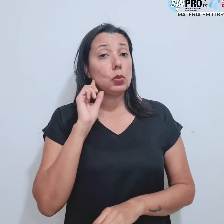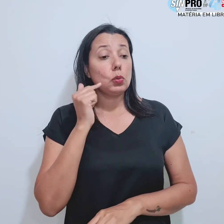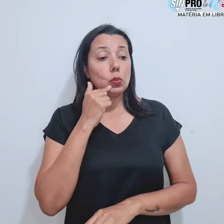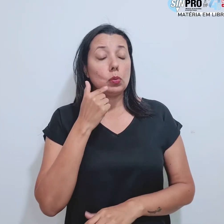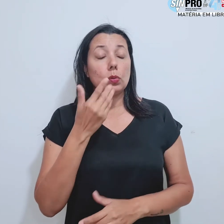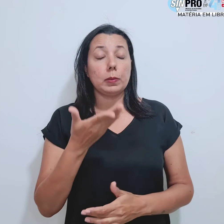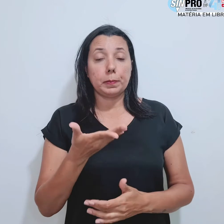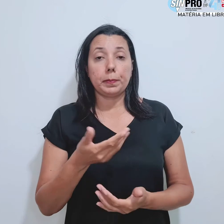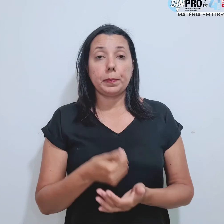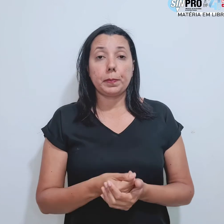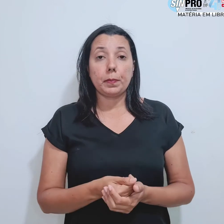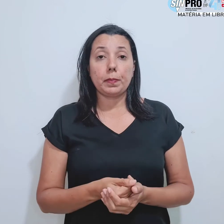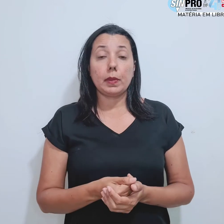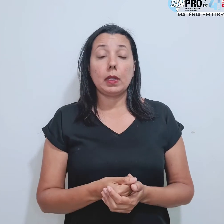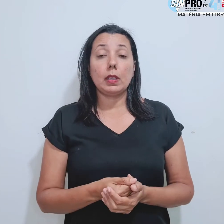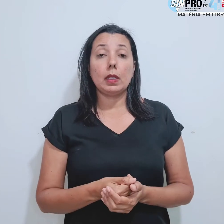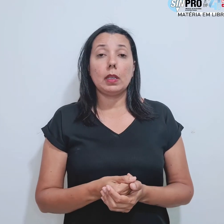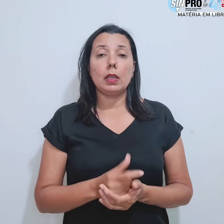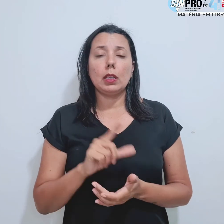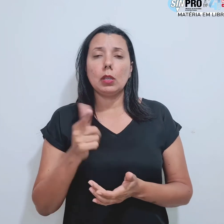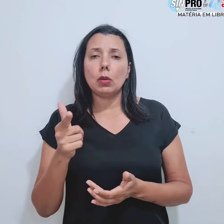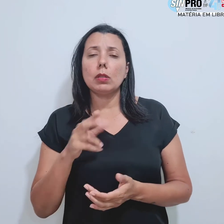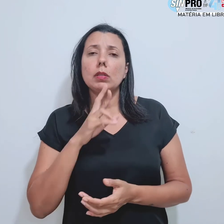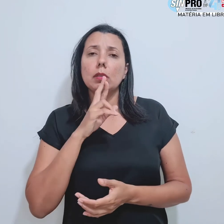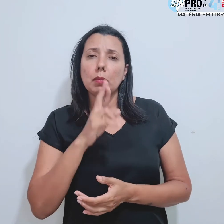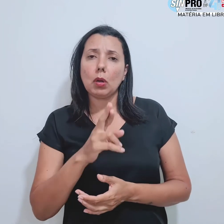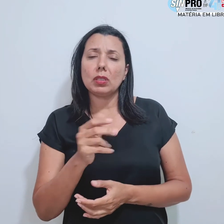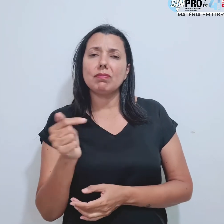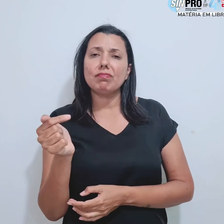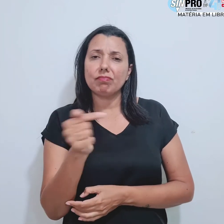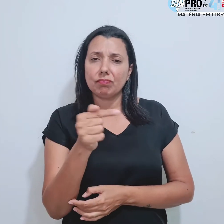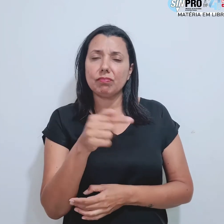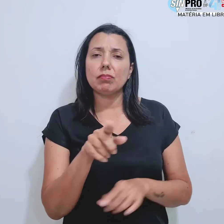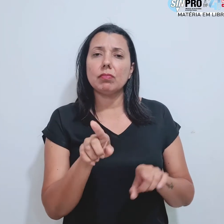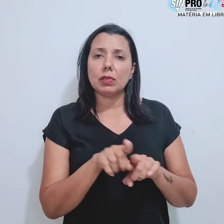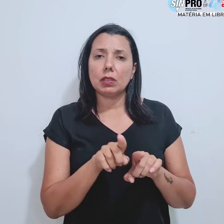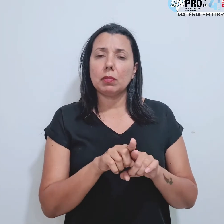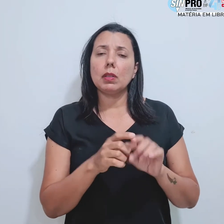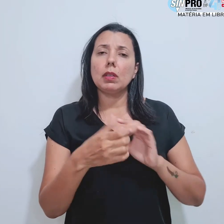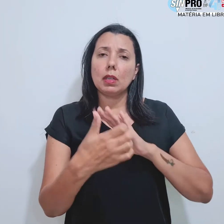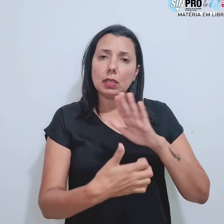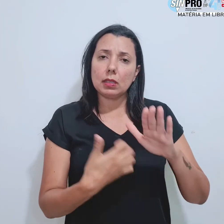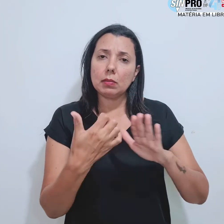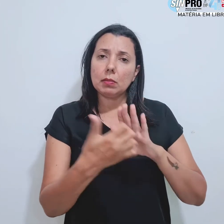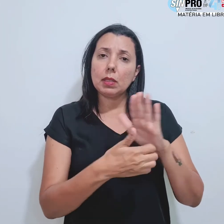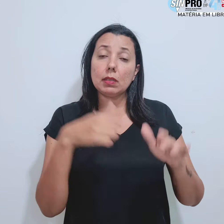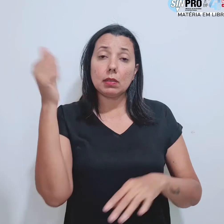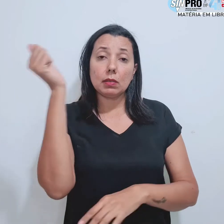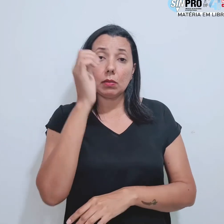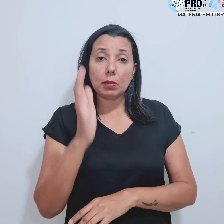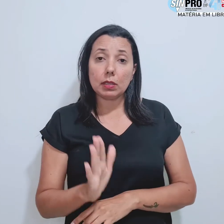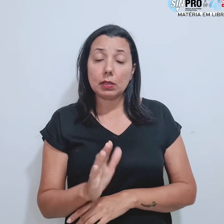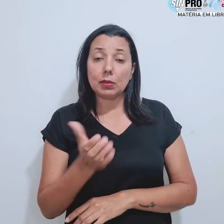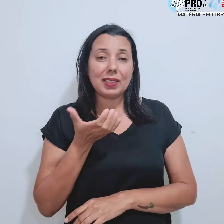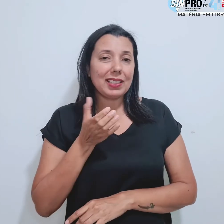surda. Dentre os resultados negativos, as empresas brasileiras que não